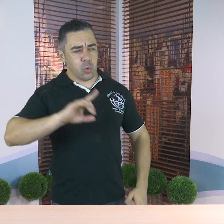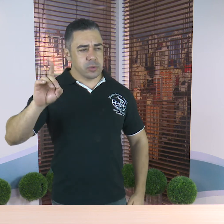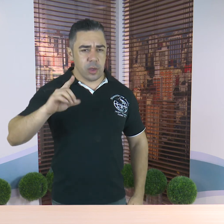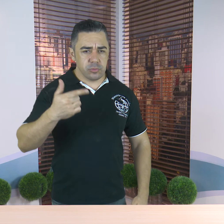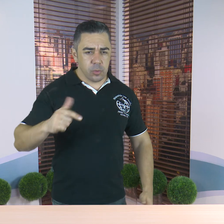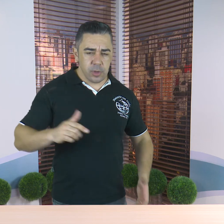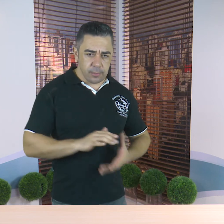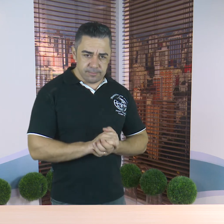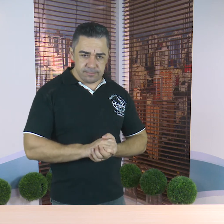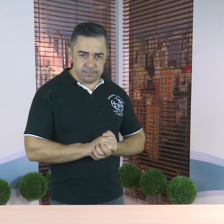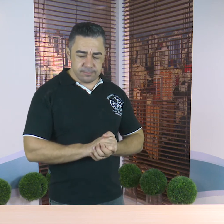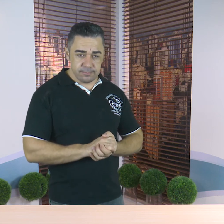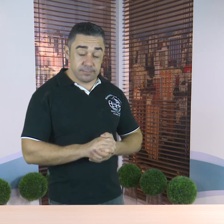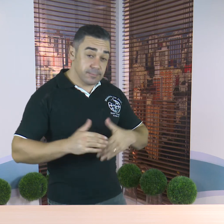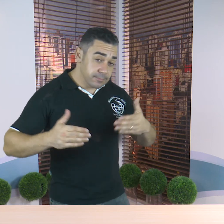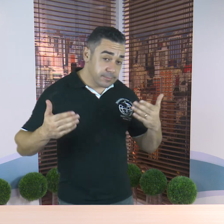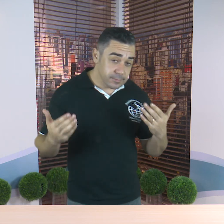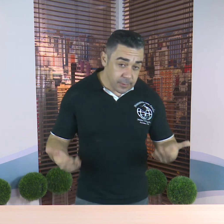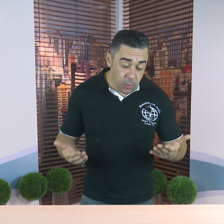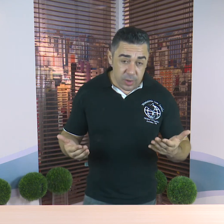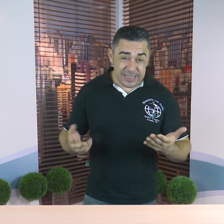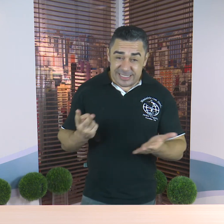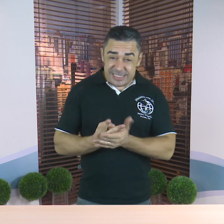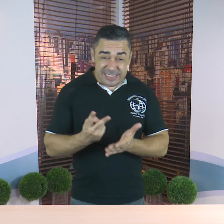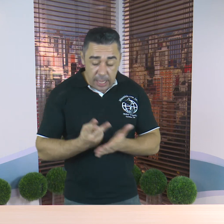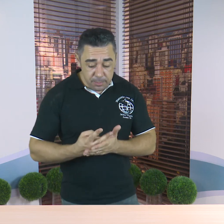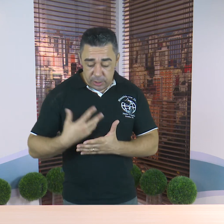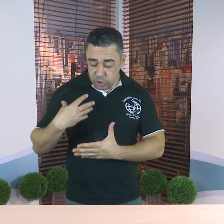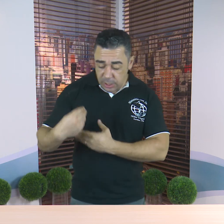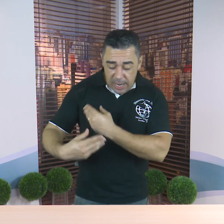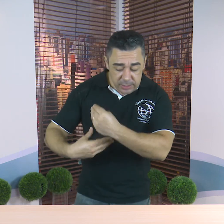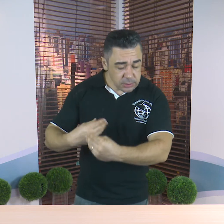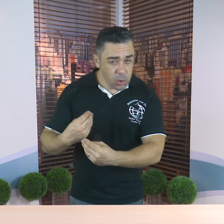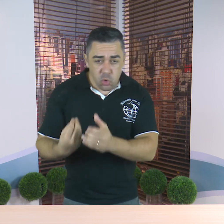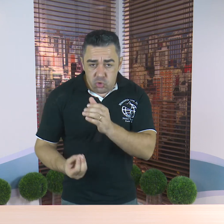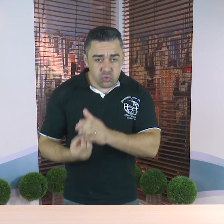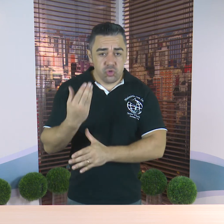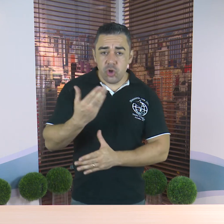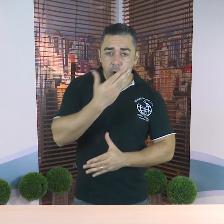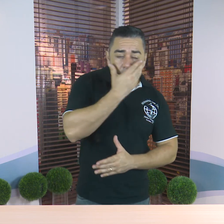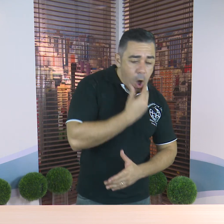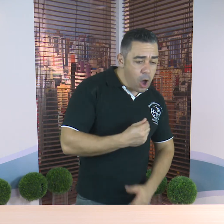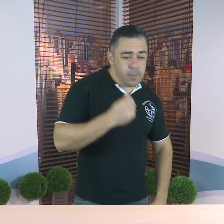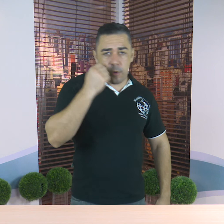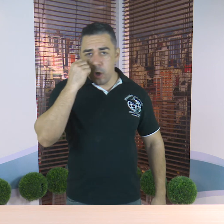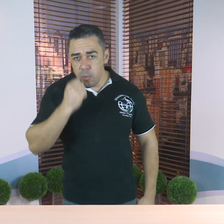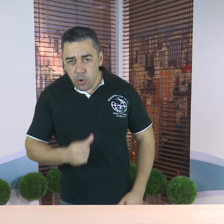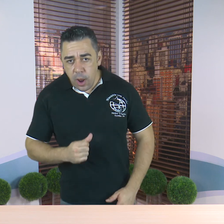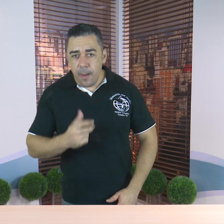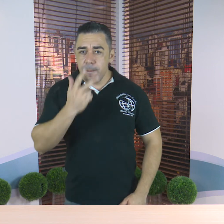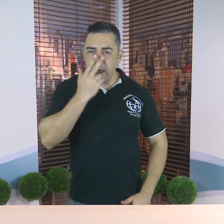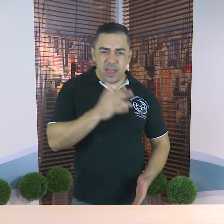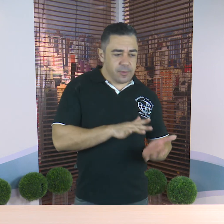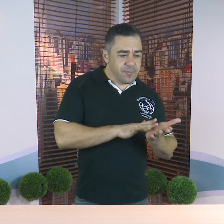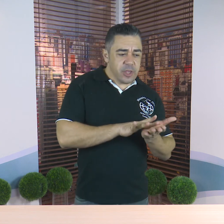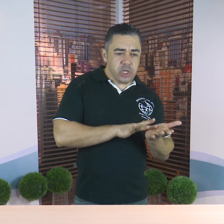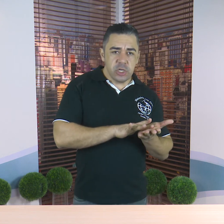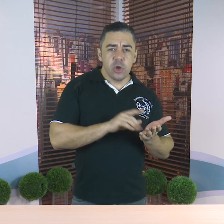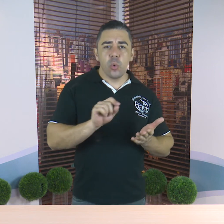de Deus. Em cada geração, surgem homens e mulheres que fingem ter condições de nos ensinar um modo